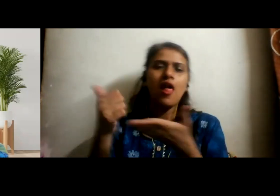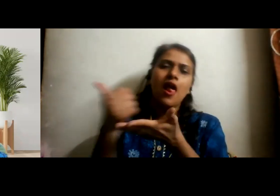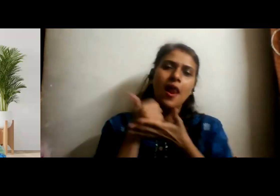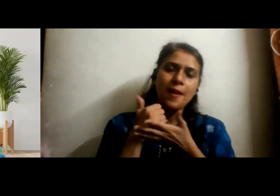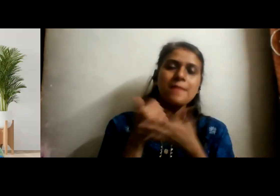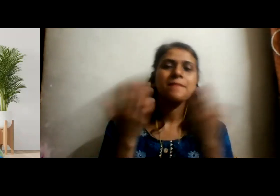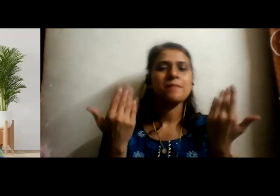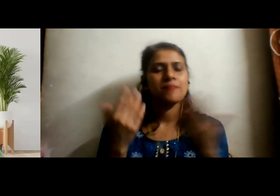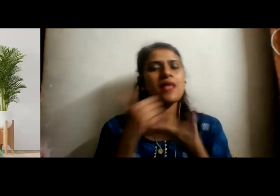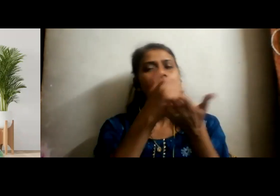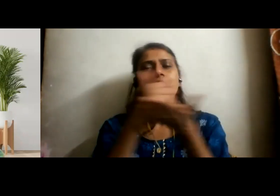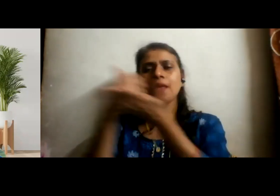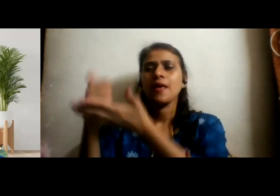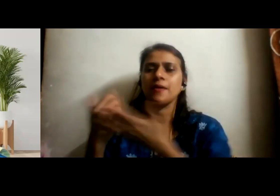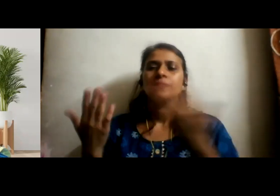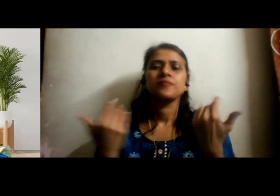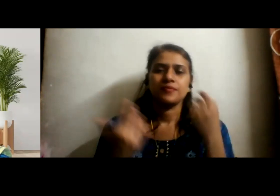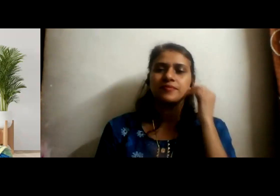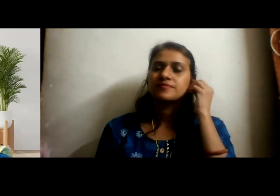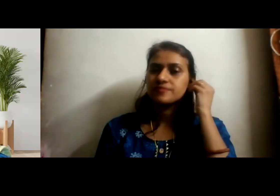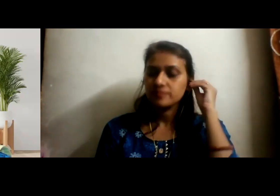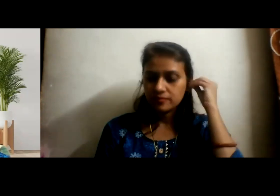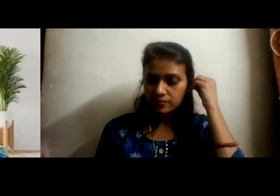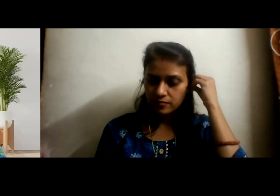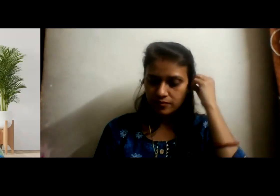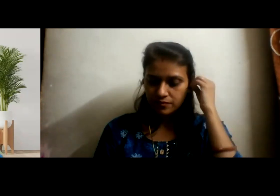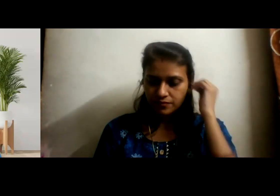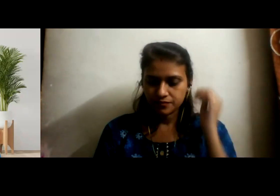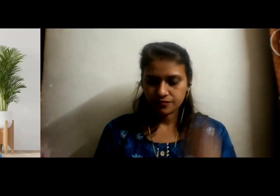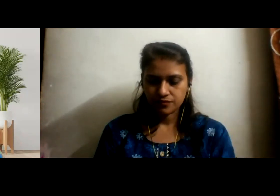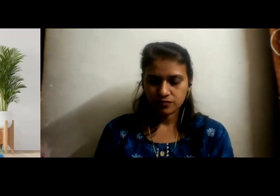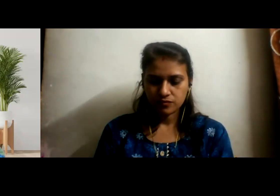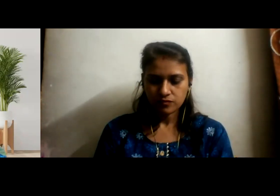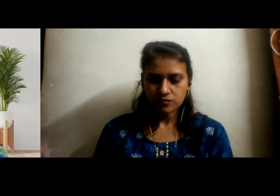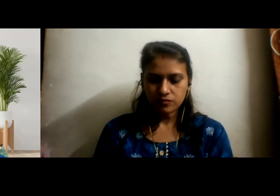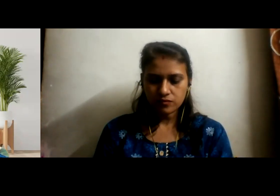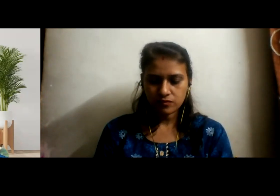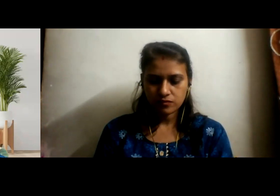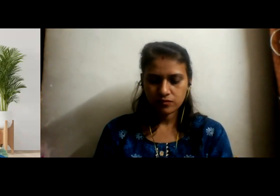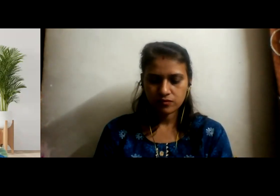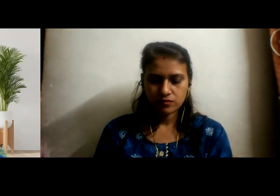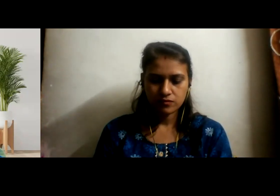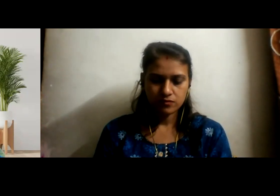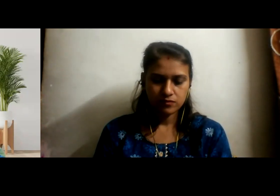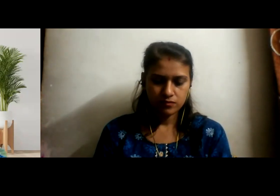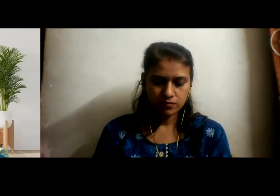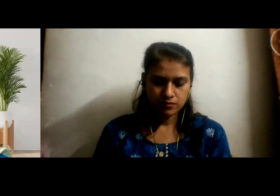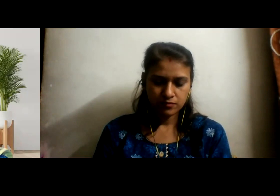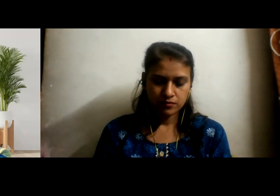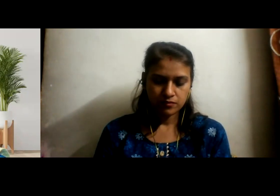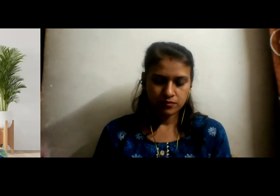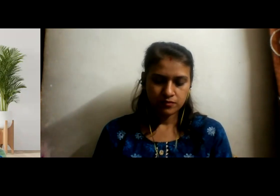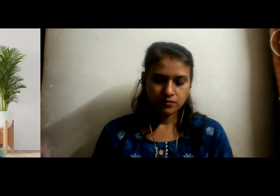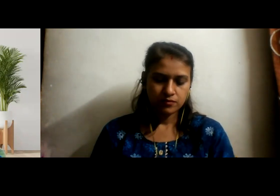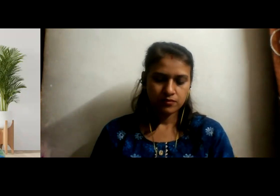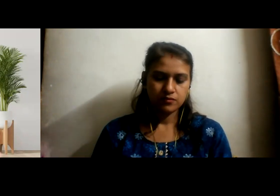of our ventures. अगर कोई उस line में लेना चाहते हैं, हम तो इनफैक्ट बहुत लोगों को सलाह देते हैं कि आप स्पाइस